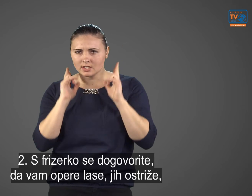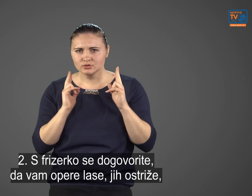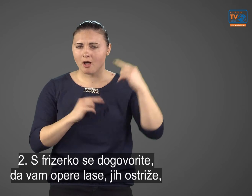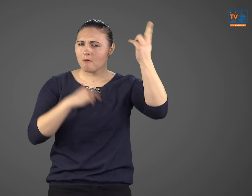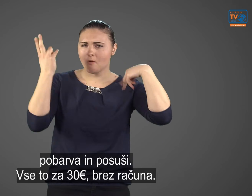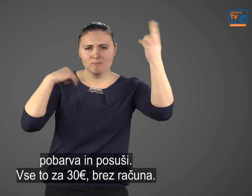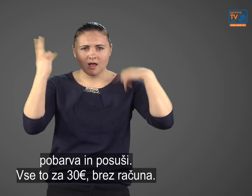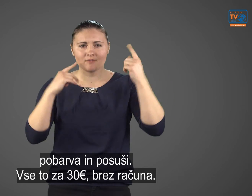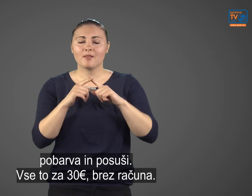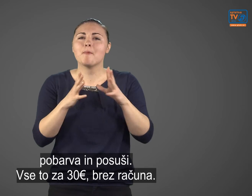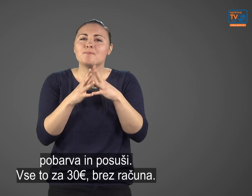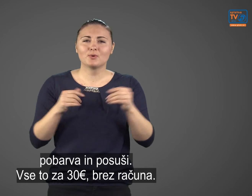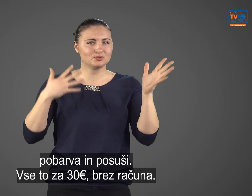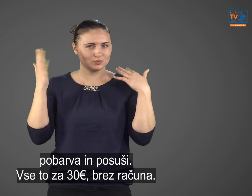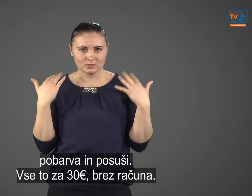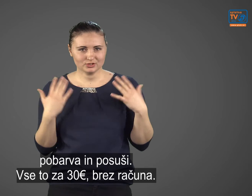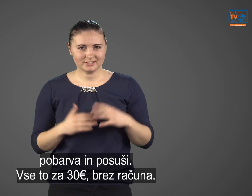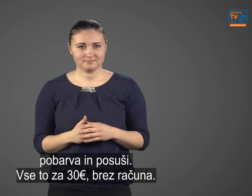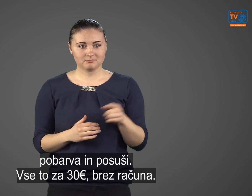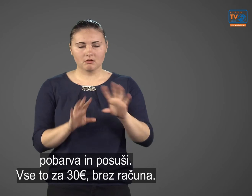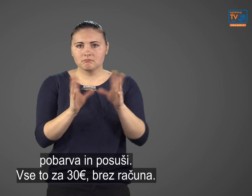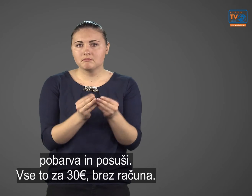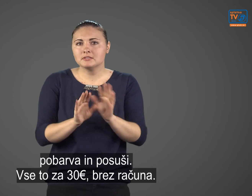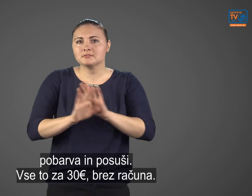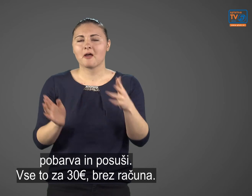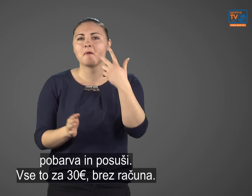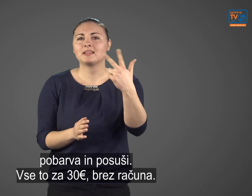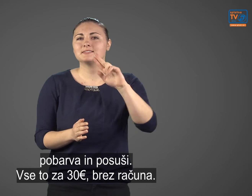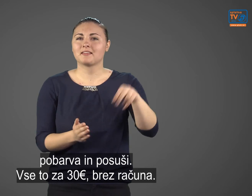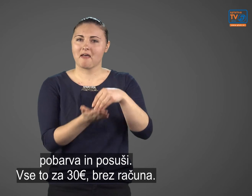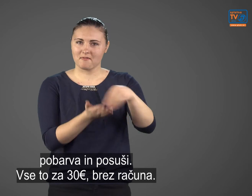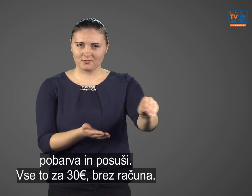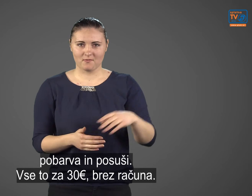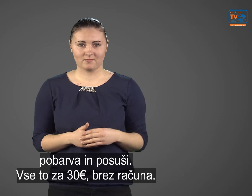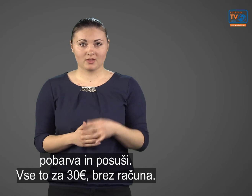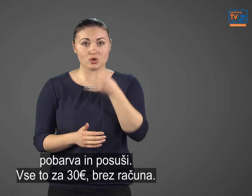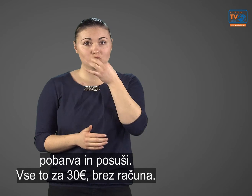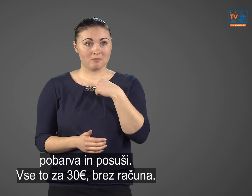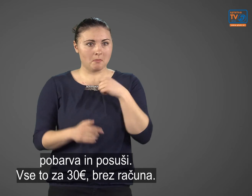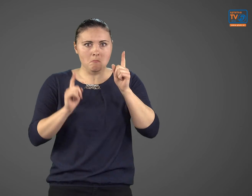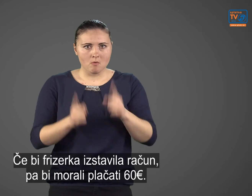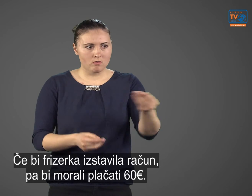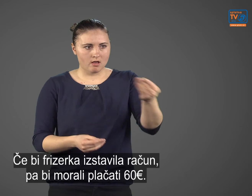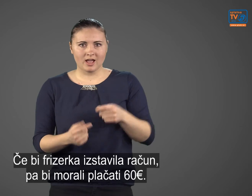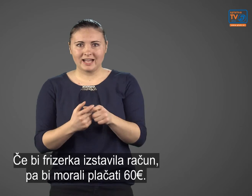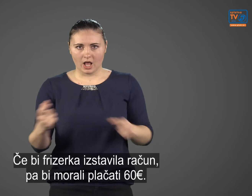in posuši, vse to le za 30 evrov, če bi mi izstavila račun, pa bi morala plačati 60